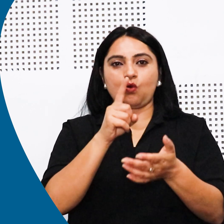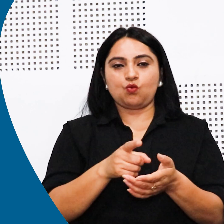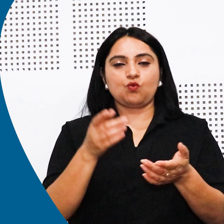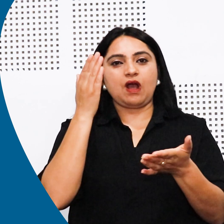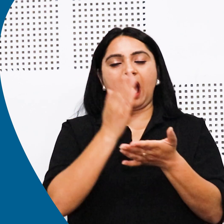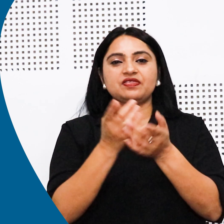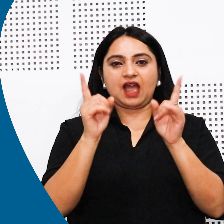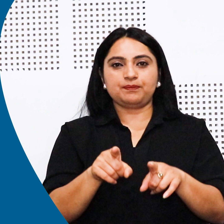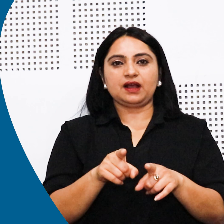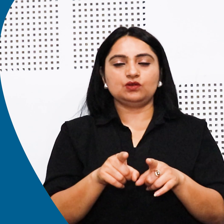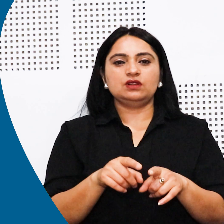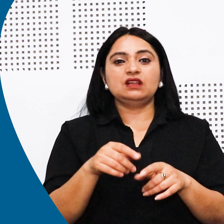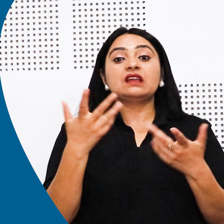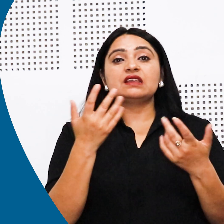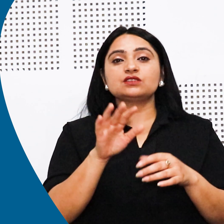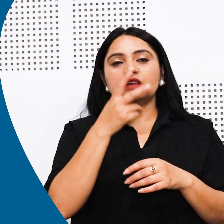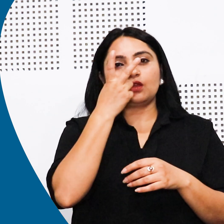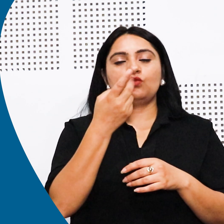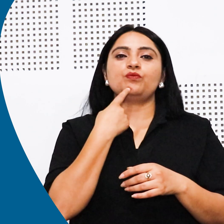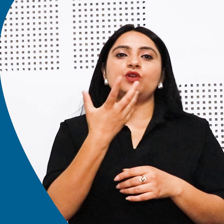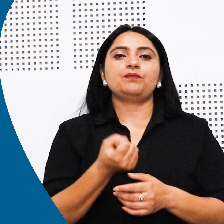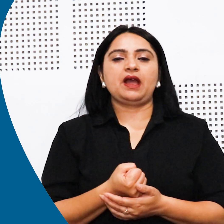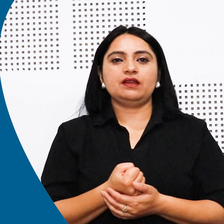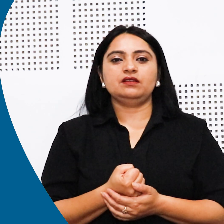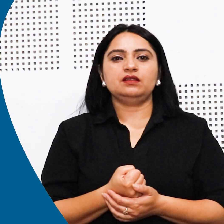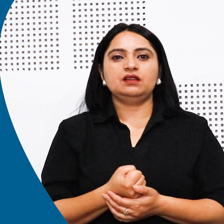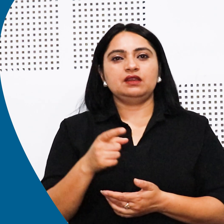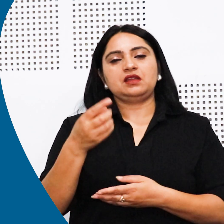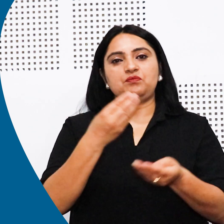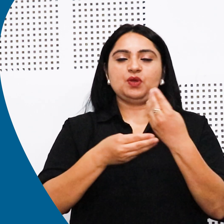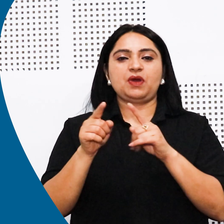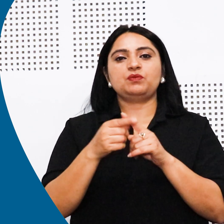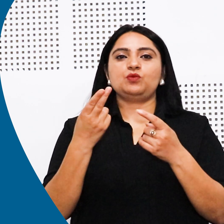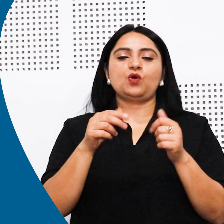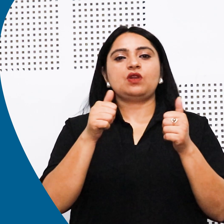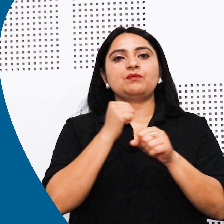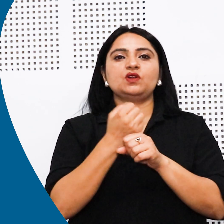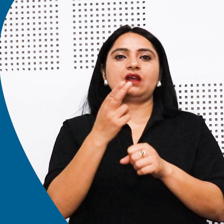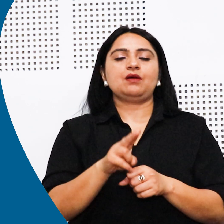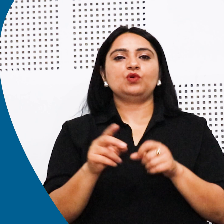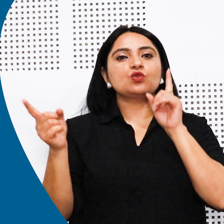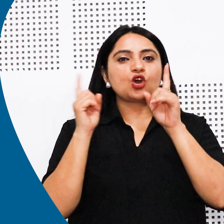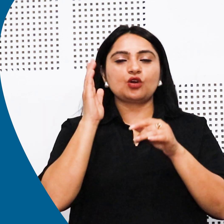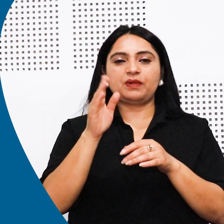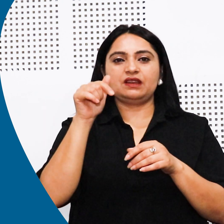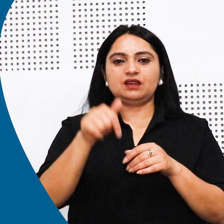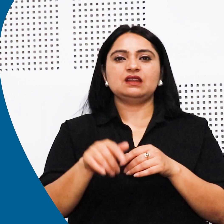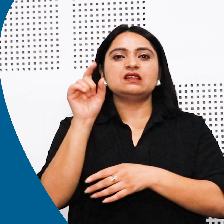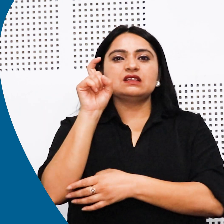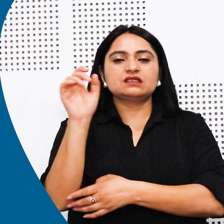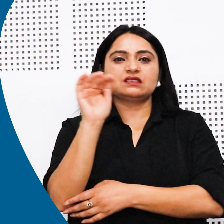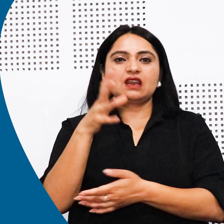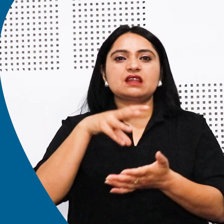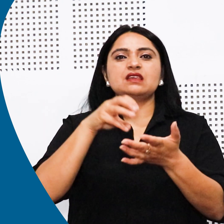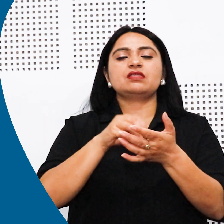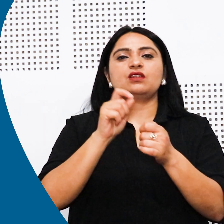भनौँ, कमसेकम त्यहाँ यसकेर चाहिँ हेरौँ भने त भन्न पाए नि, यहाँ पनि 2 पैसा व्यापार भयो। यति चाहिँ राम्रो काम भयो। नगरपालिकाले अहिले ज्येष्ठ नागरिक